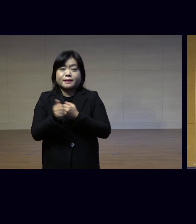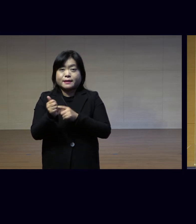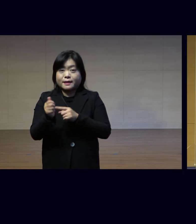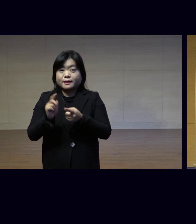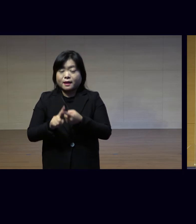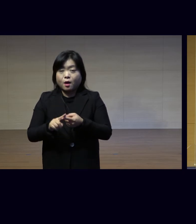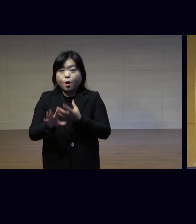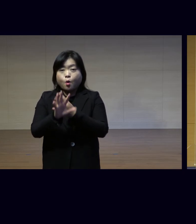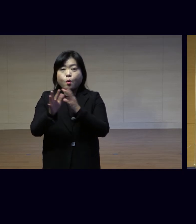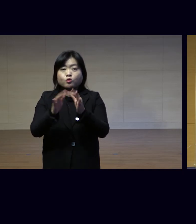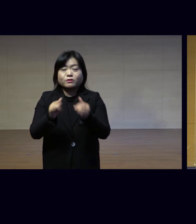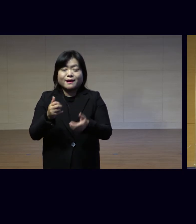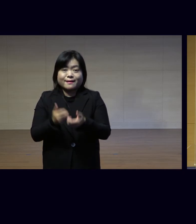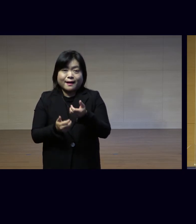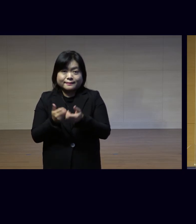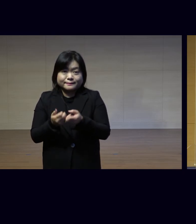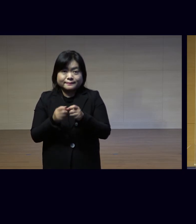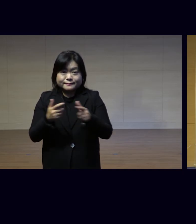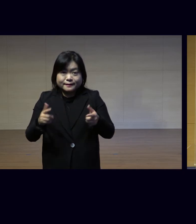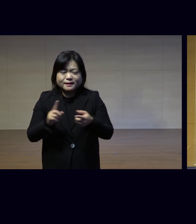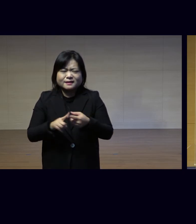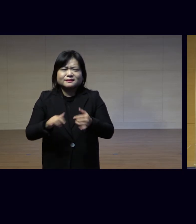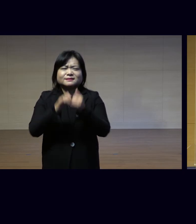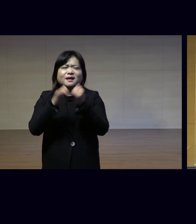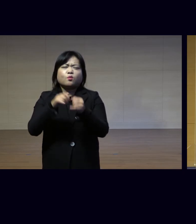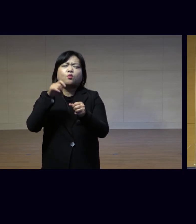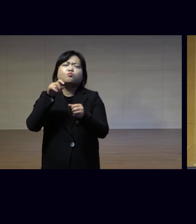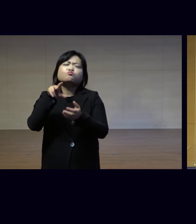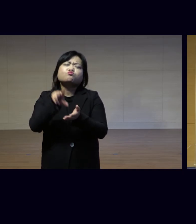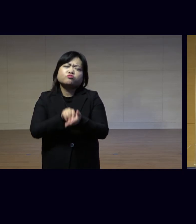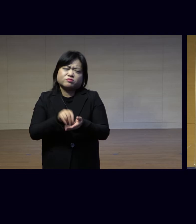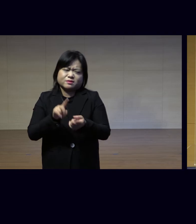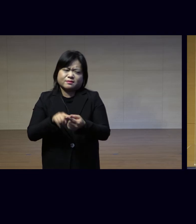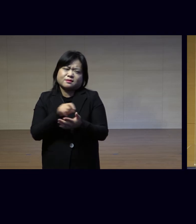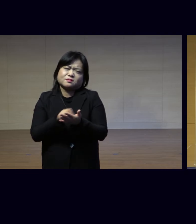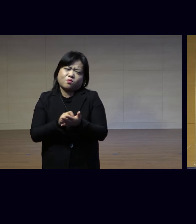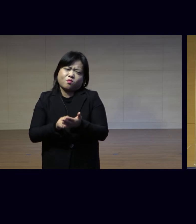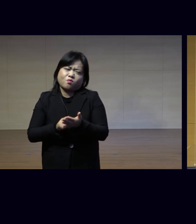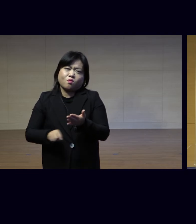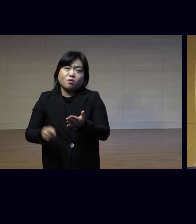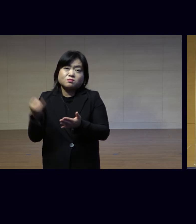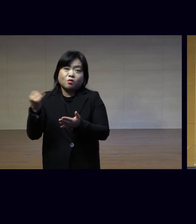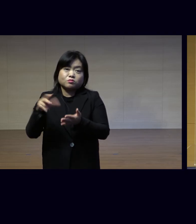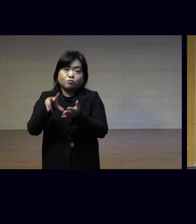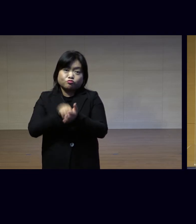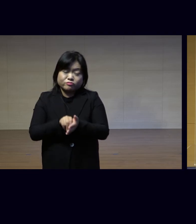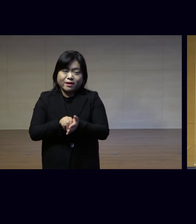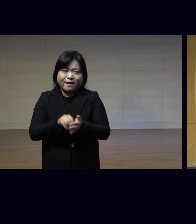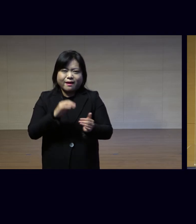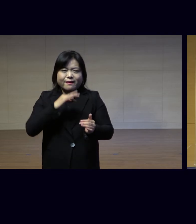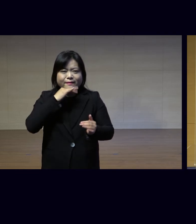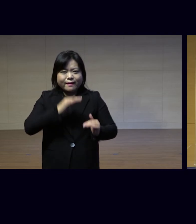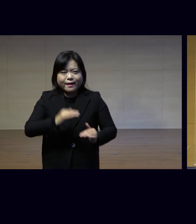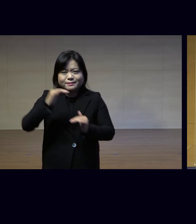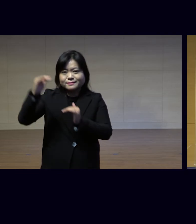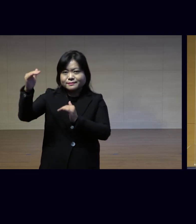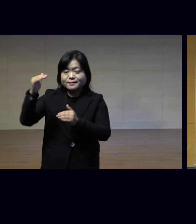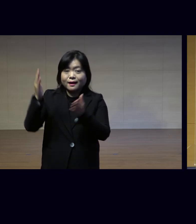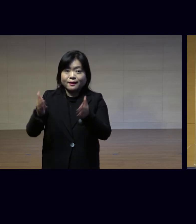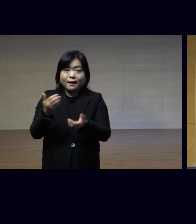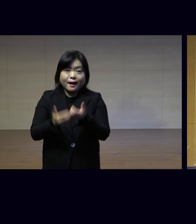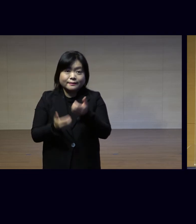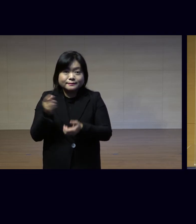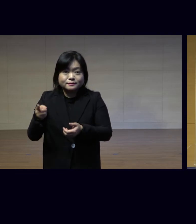그러니까 외국인과의 이런 실제 사회 문제를 다루고 있거든요. 여성 문제, 계층 간의 갈등, 또 이제